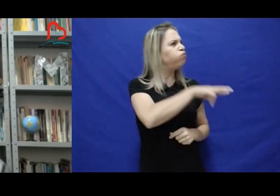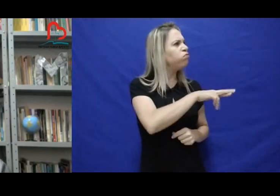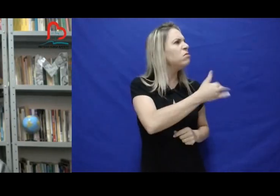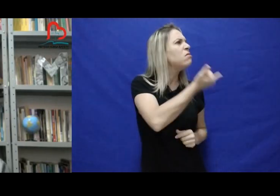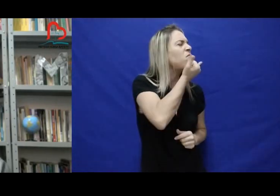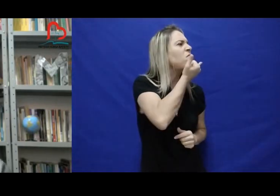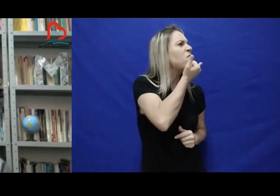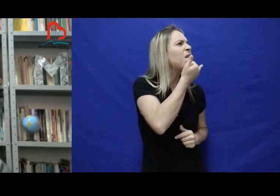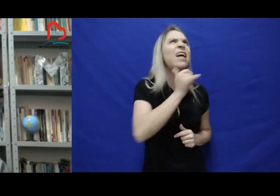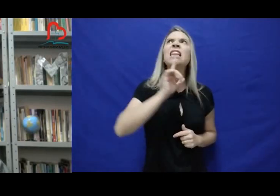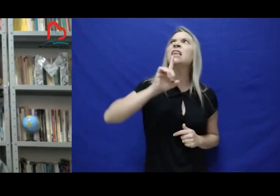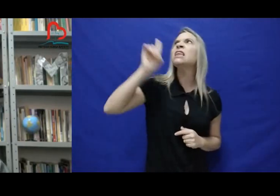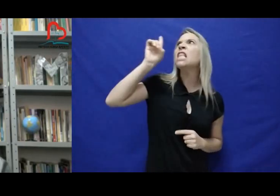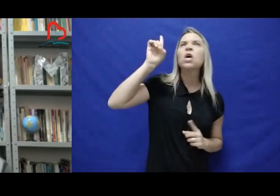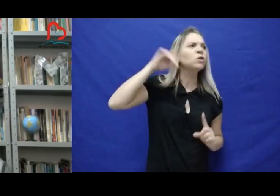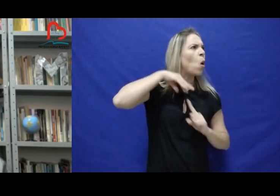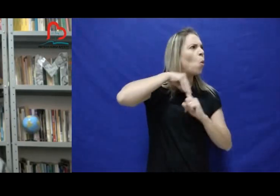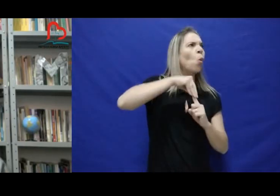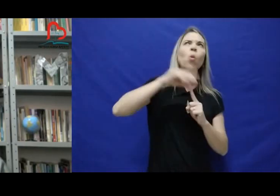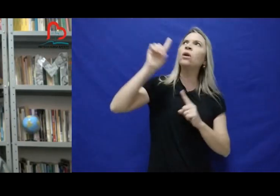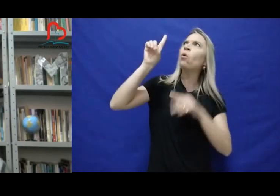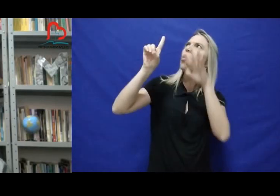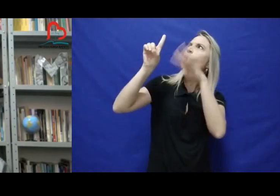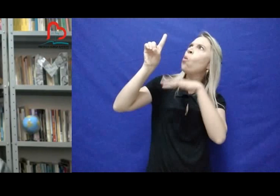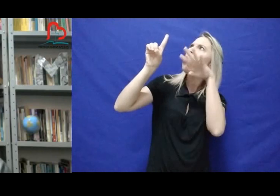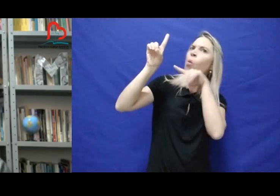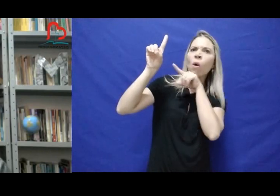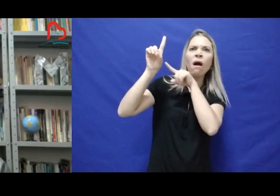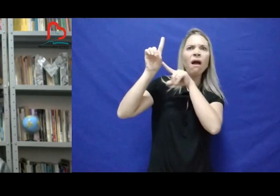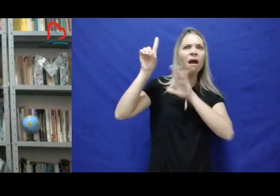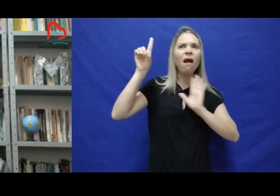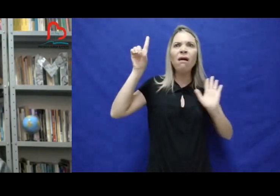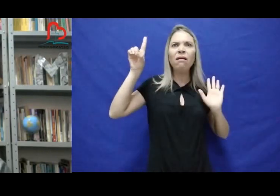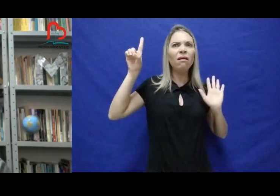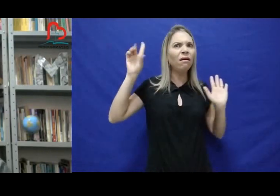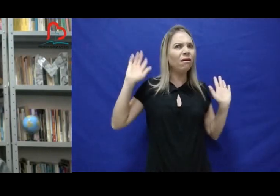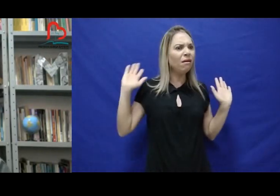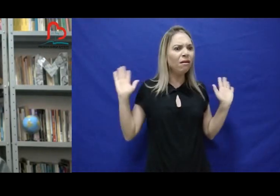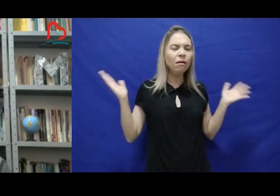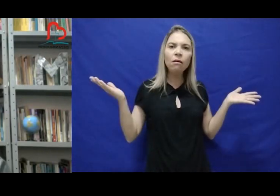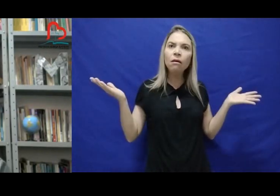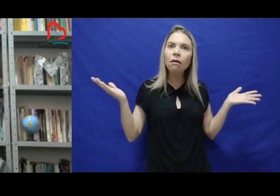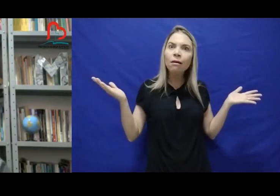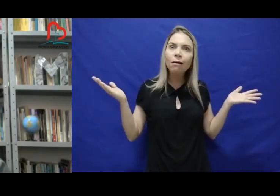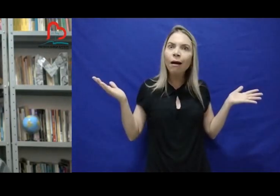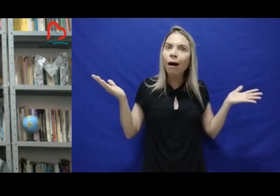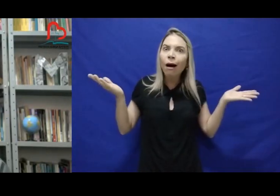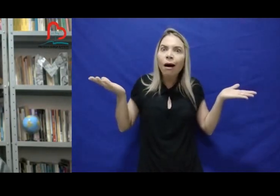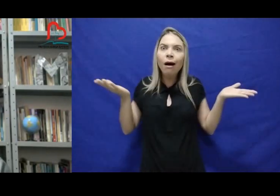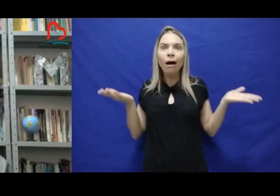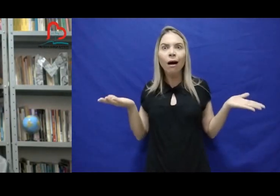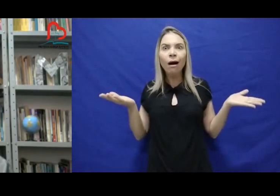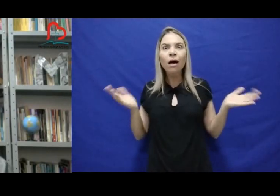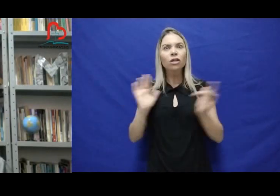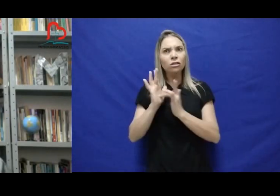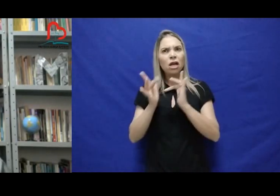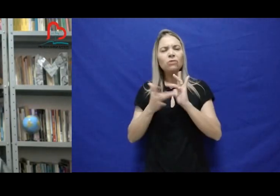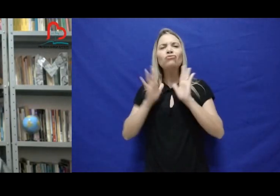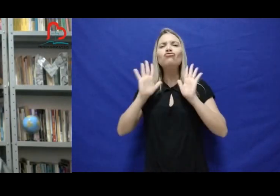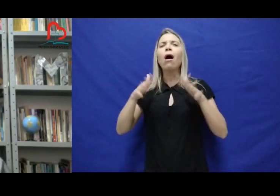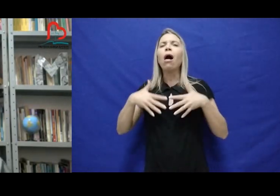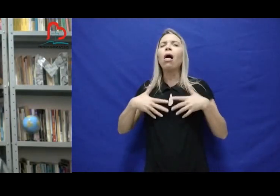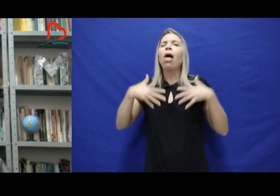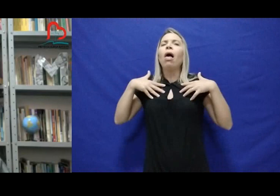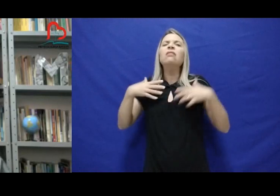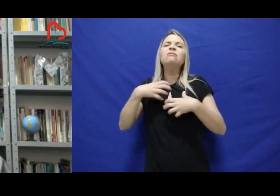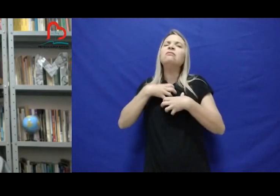serviço espiritual, isto é, o culto. Só a Ele darás culto, só a Ele darás glória. Jesus não abriria mão da sua rota